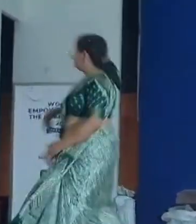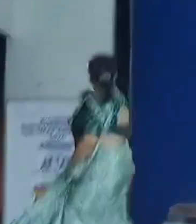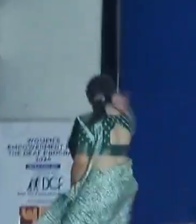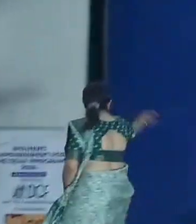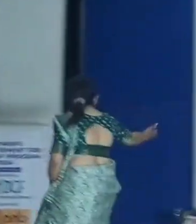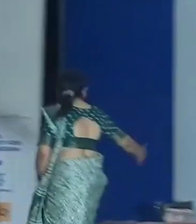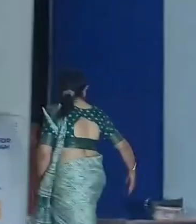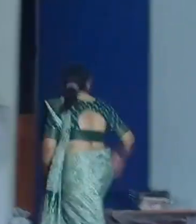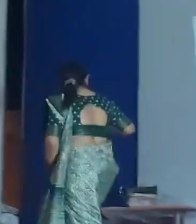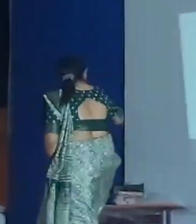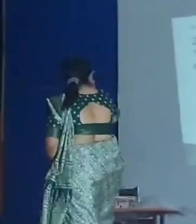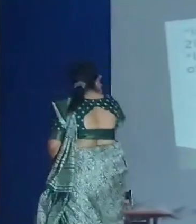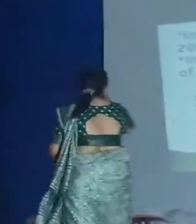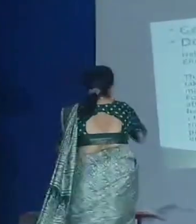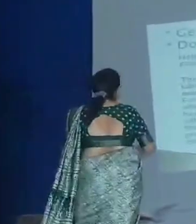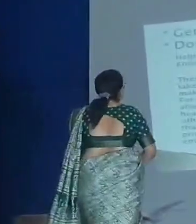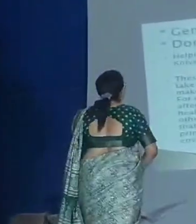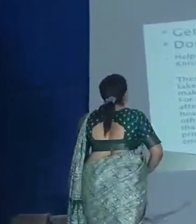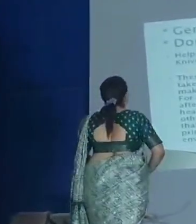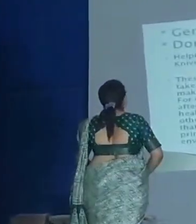चाहूंगी लेकिन अभी मैं इतना ही बताऊंगी।